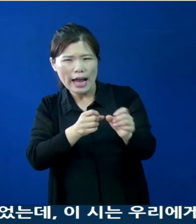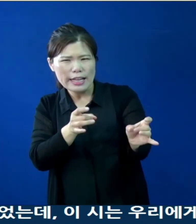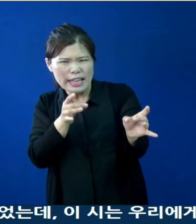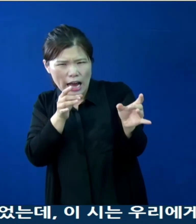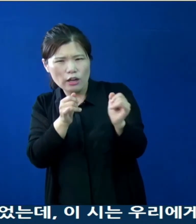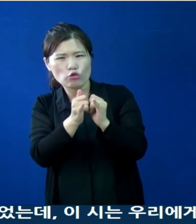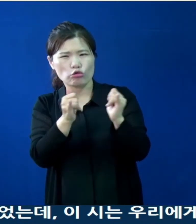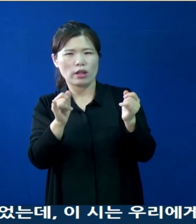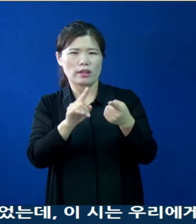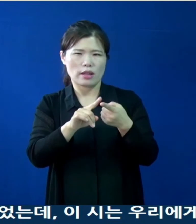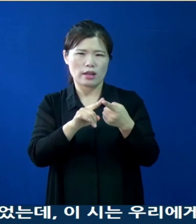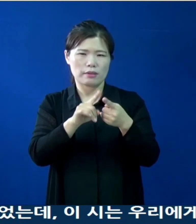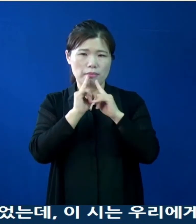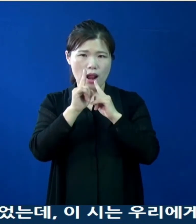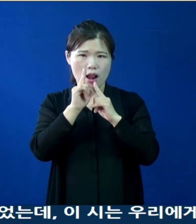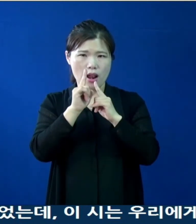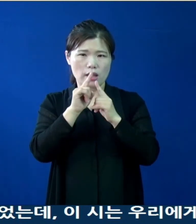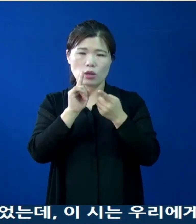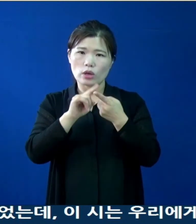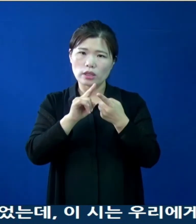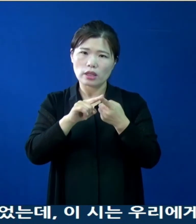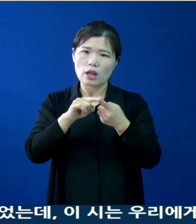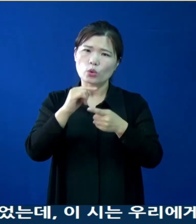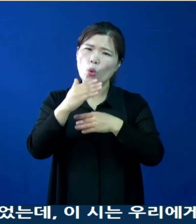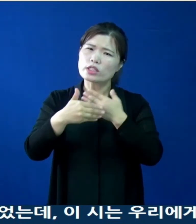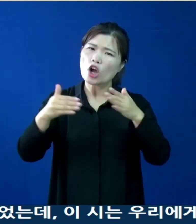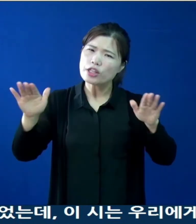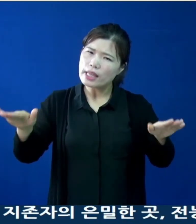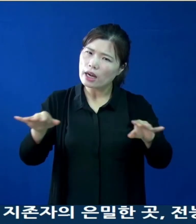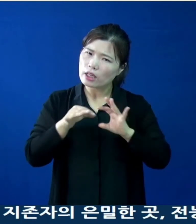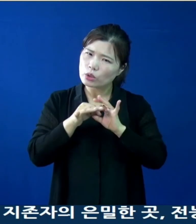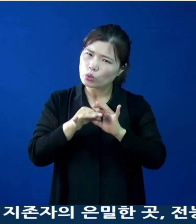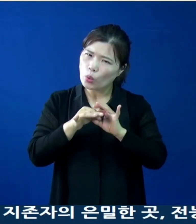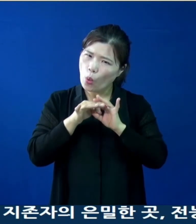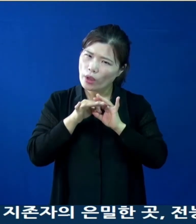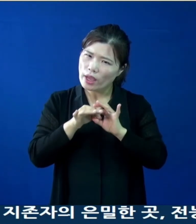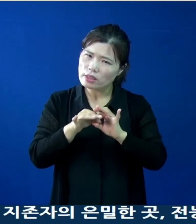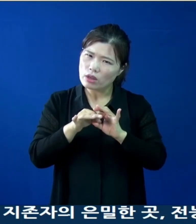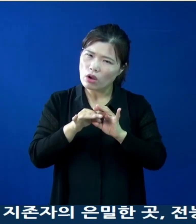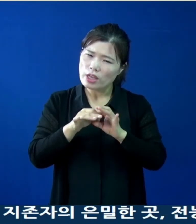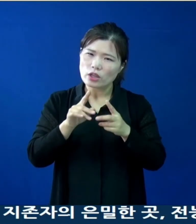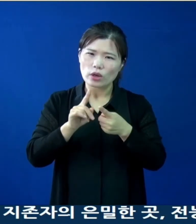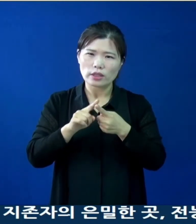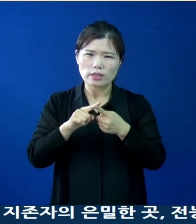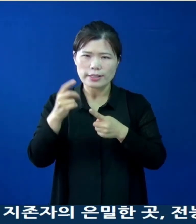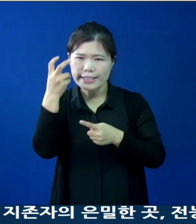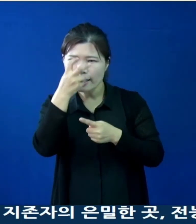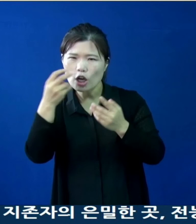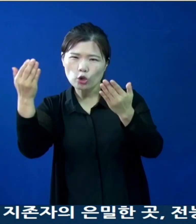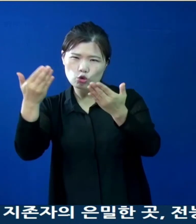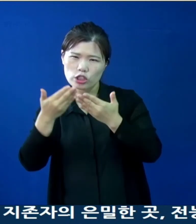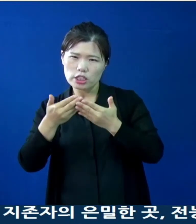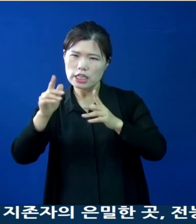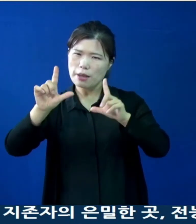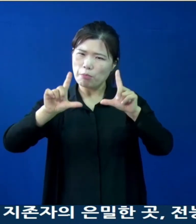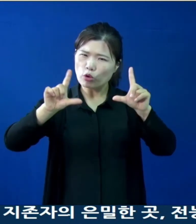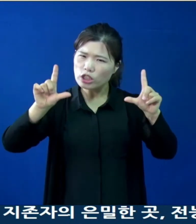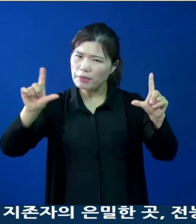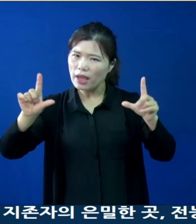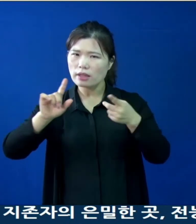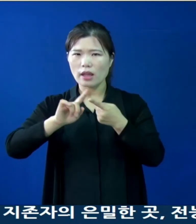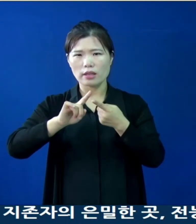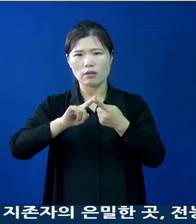보존되어 있는 모습, 천사를 통해서 그 발을 지켜주는 모습, 이런 모습들 하나하나가